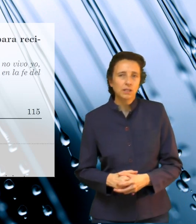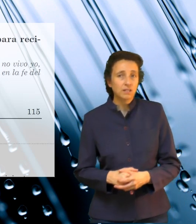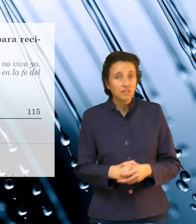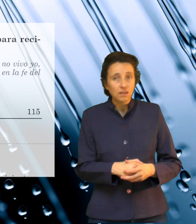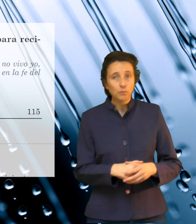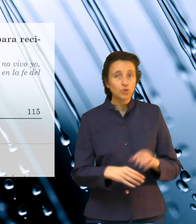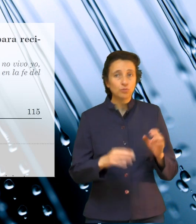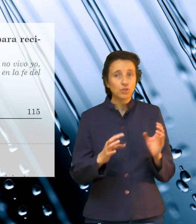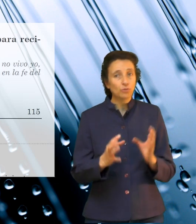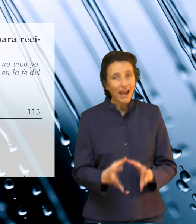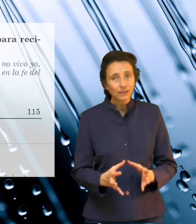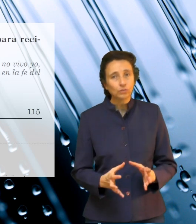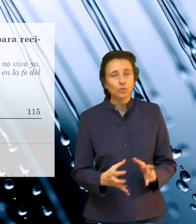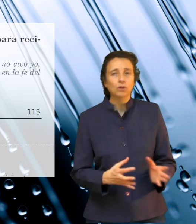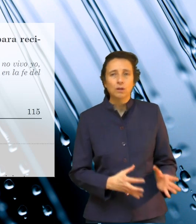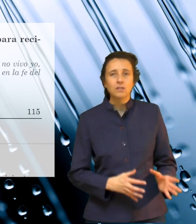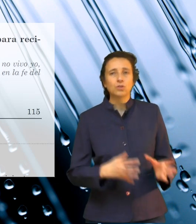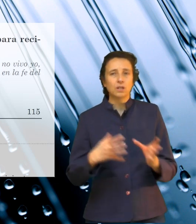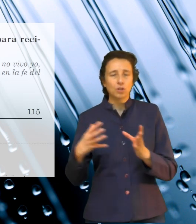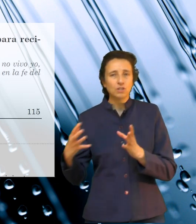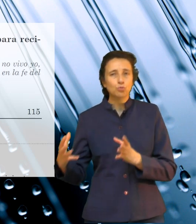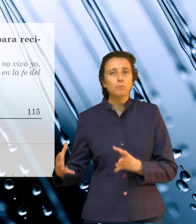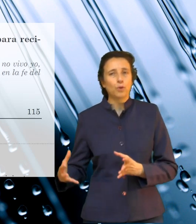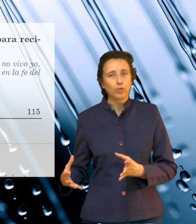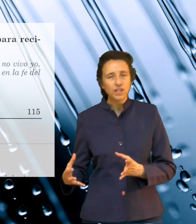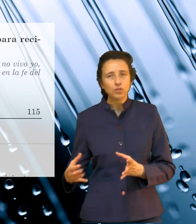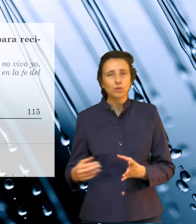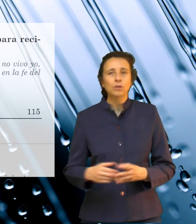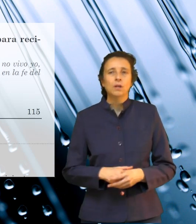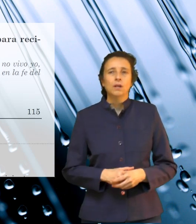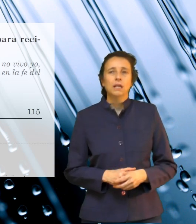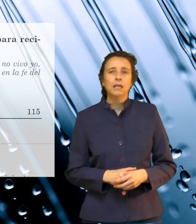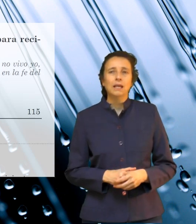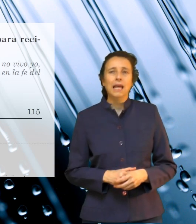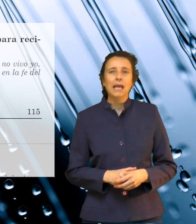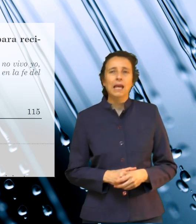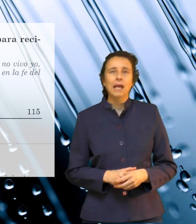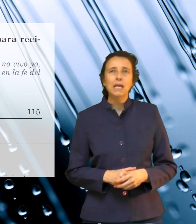proceso, insistimos, no es un acto, es un proceso,